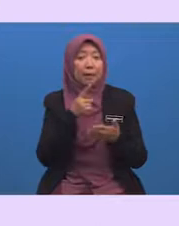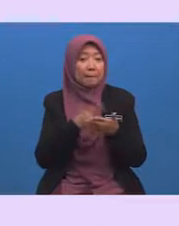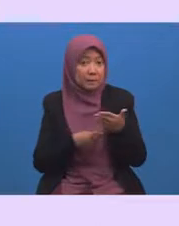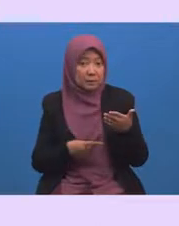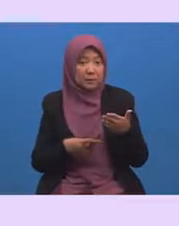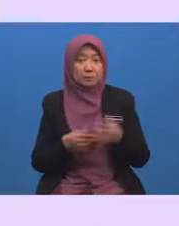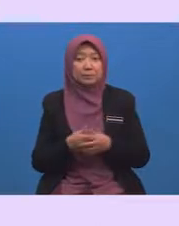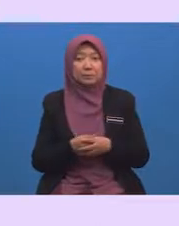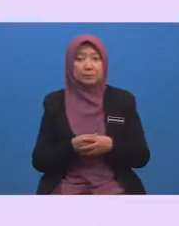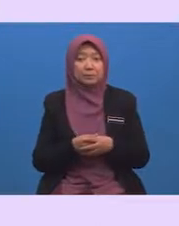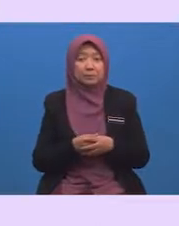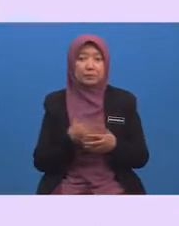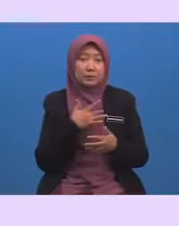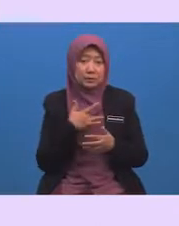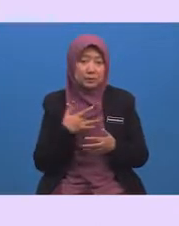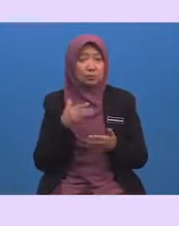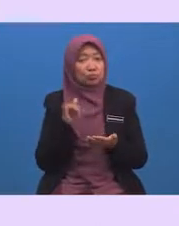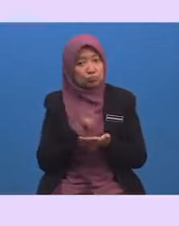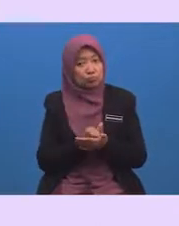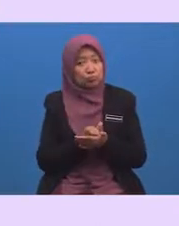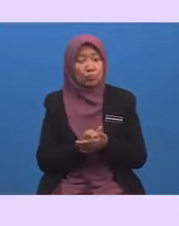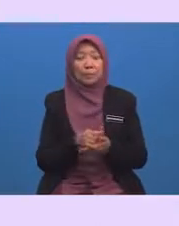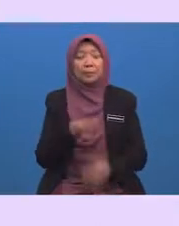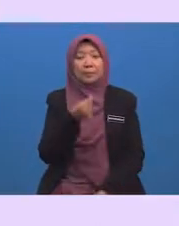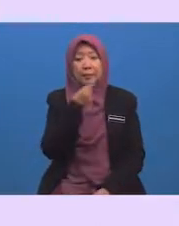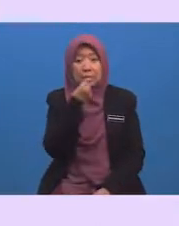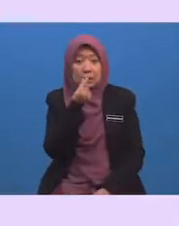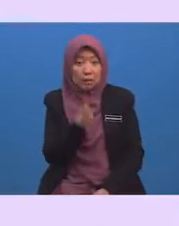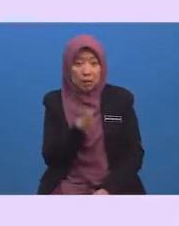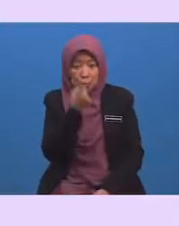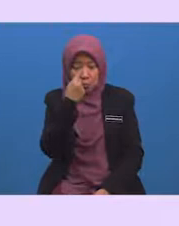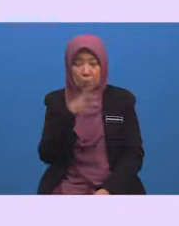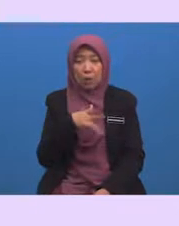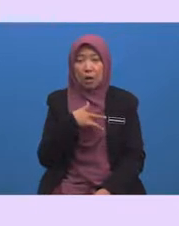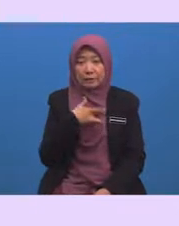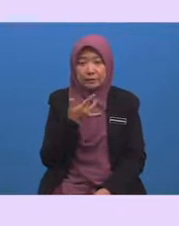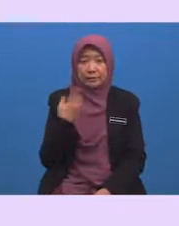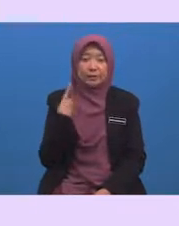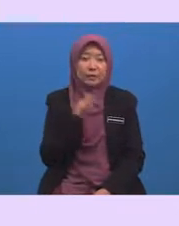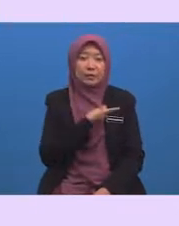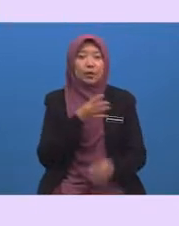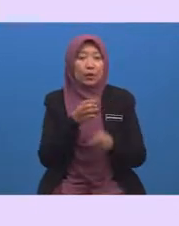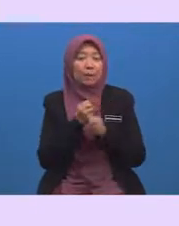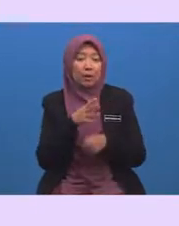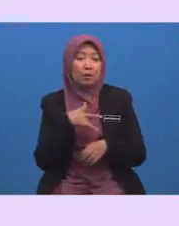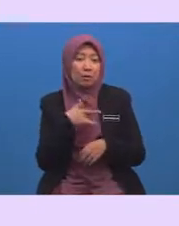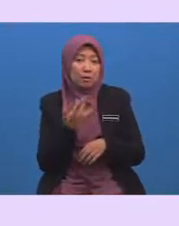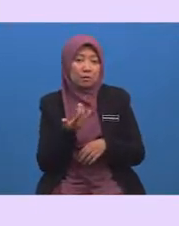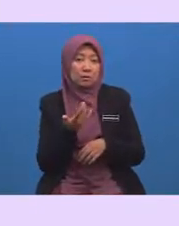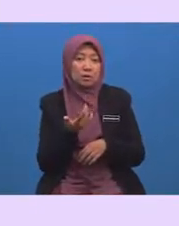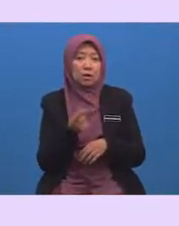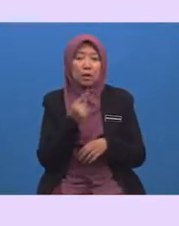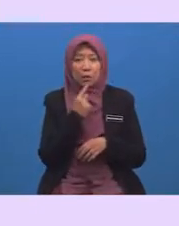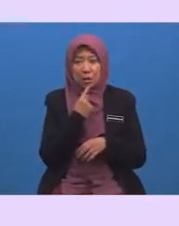tersebut? Allah bagi kita lidah untuk merasa. Kita akan dapat merasai rasa